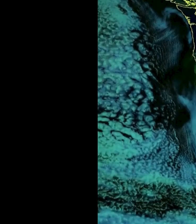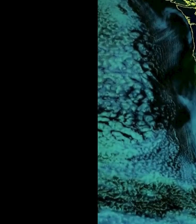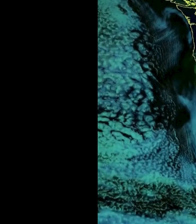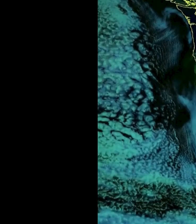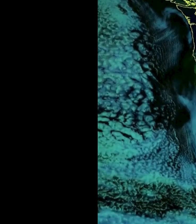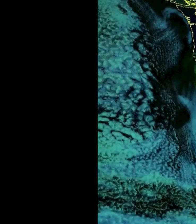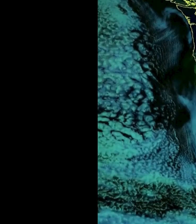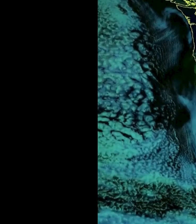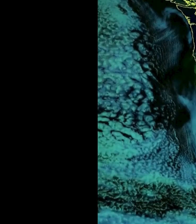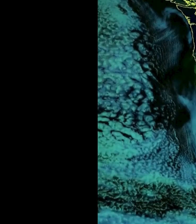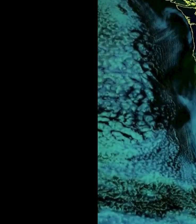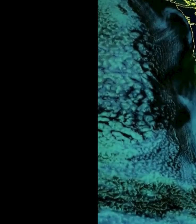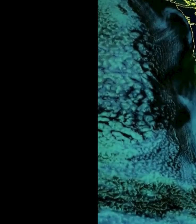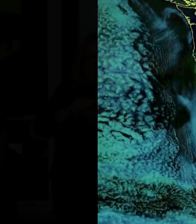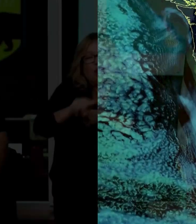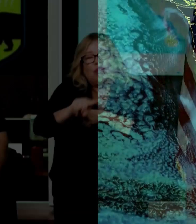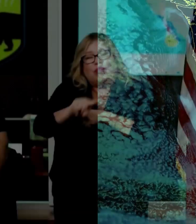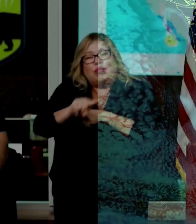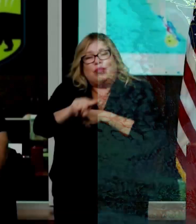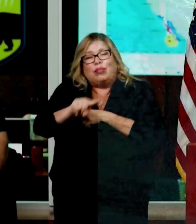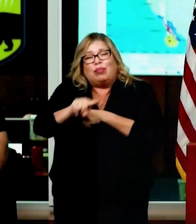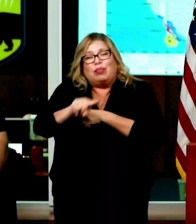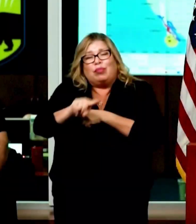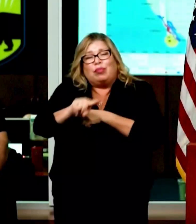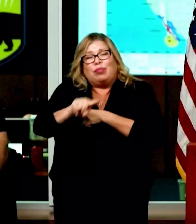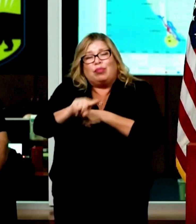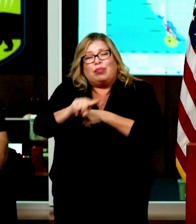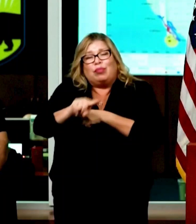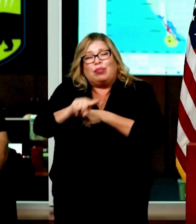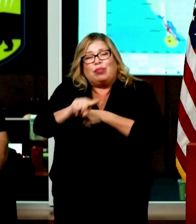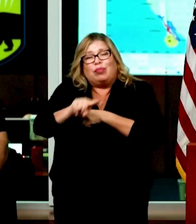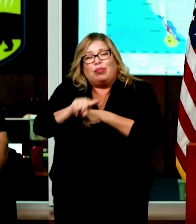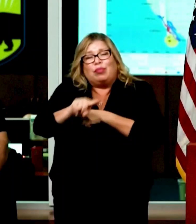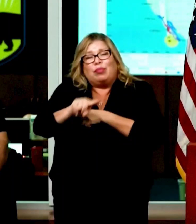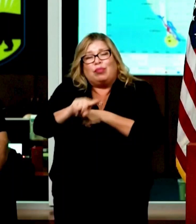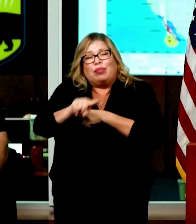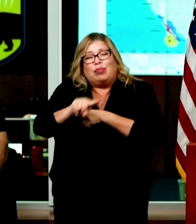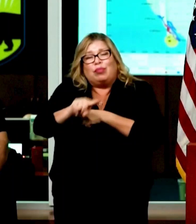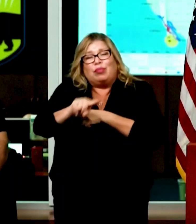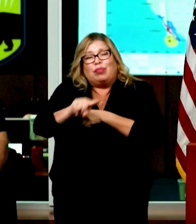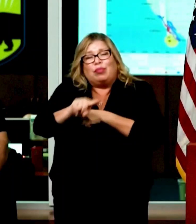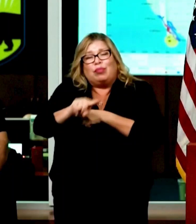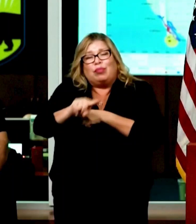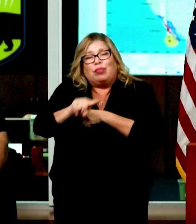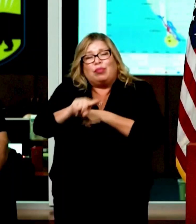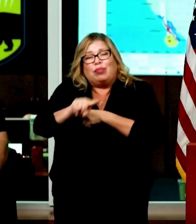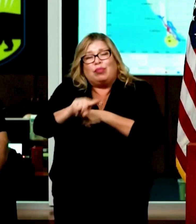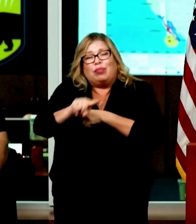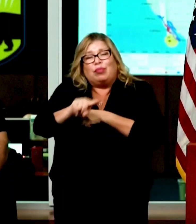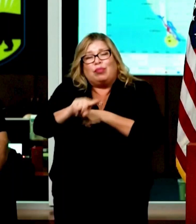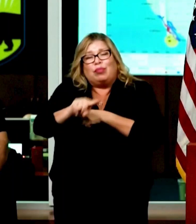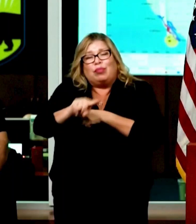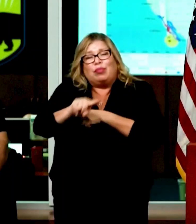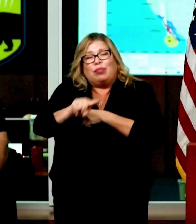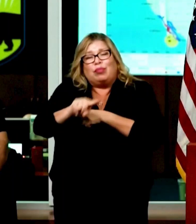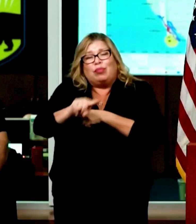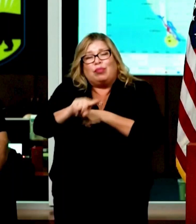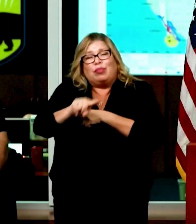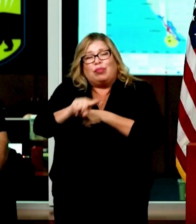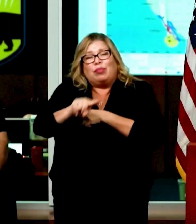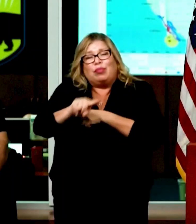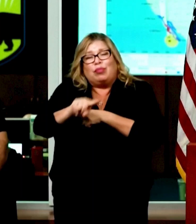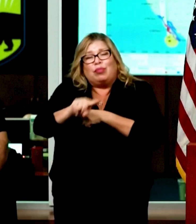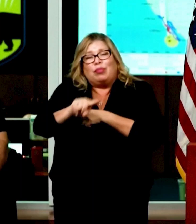Santa Catalina. Những ngày qua, những tin tức về cơn bão Harry dự trù sẽ đổ bộ vào miền